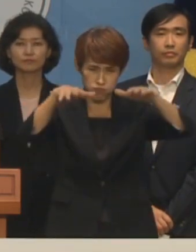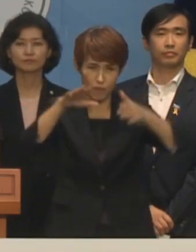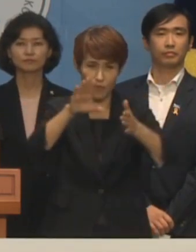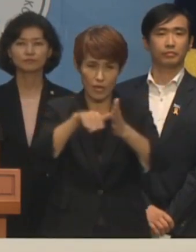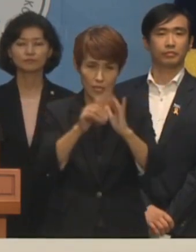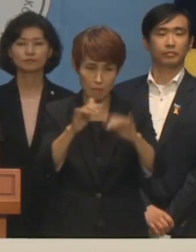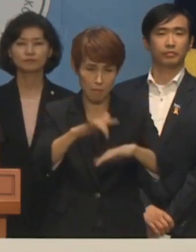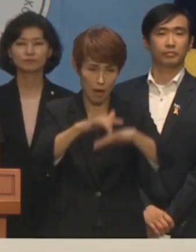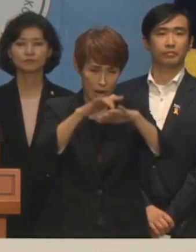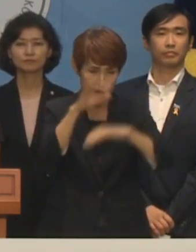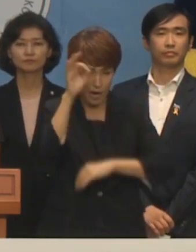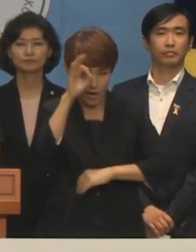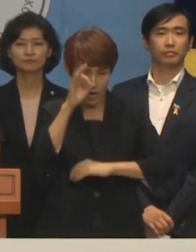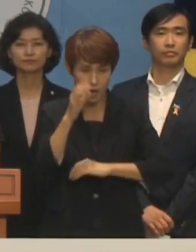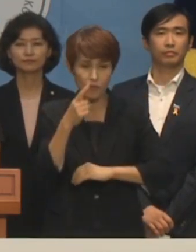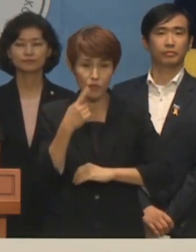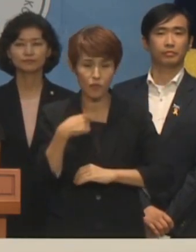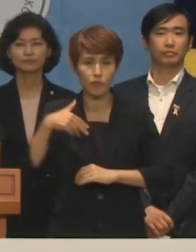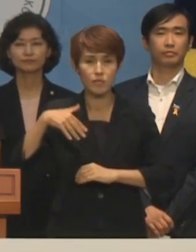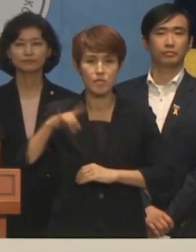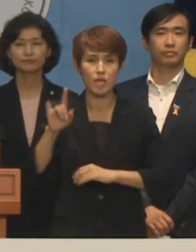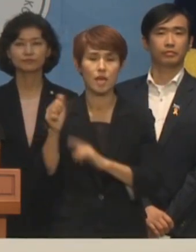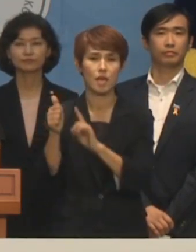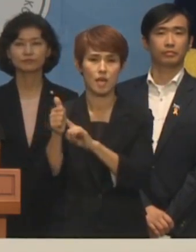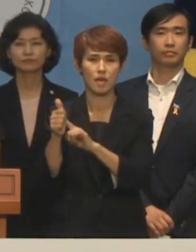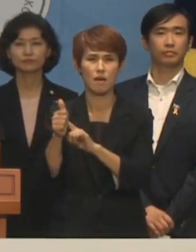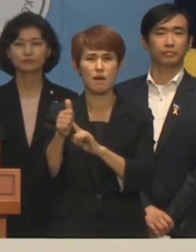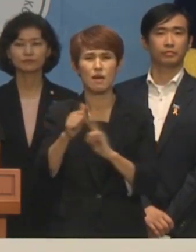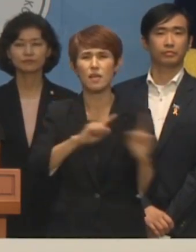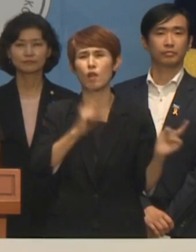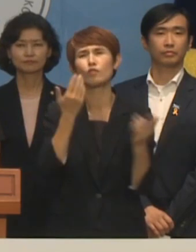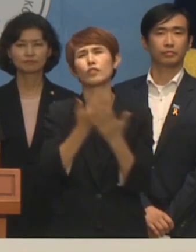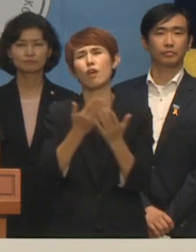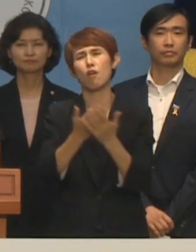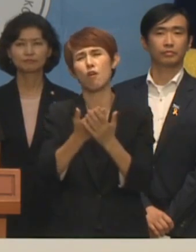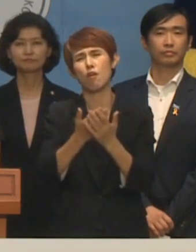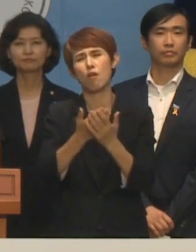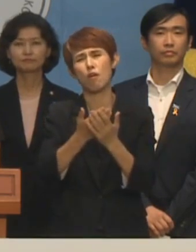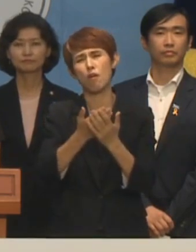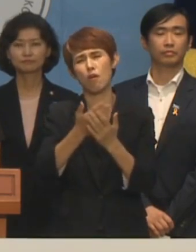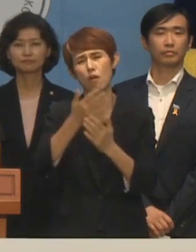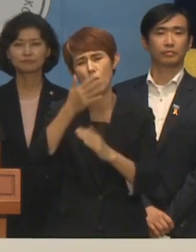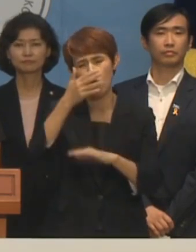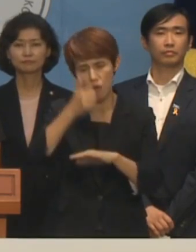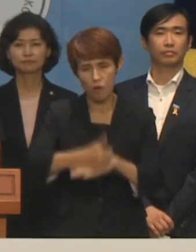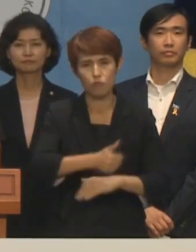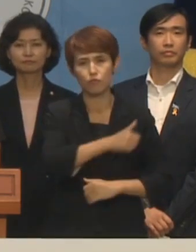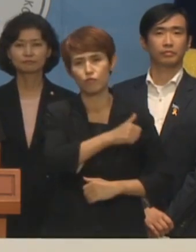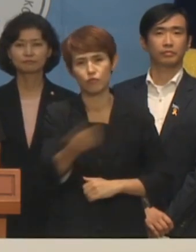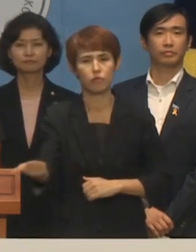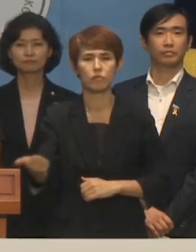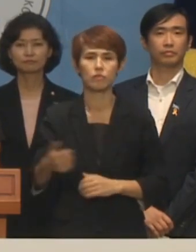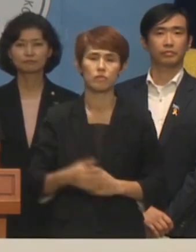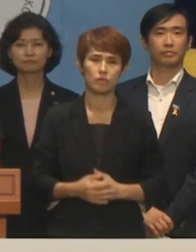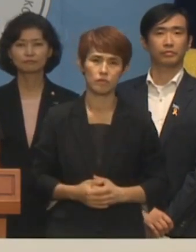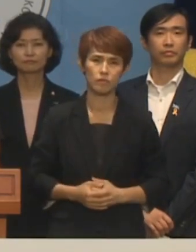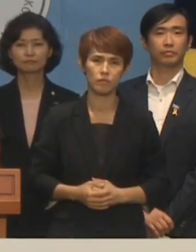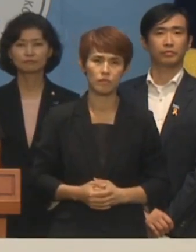투입된 해병대원 일병 최수근은 살려주세요라는 말을 남기고 급류에 떠내려가